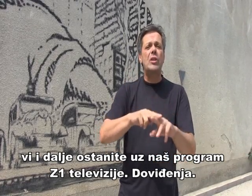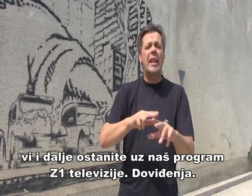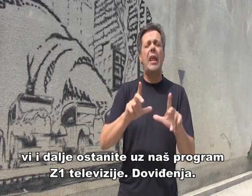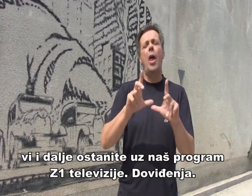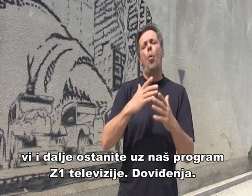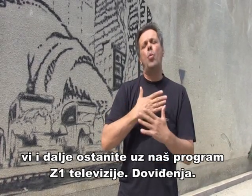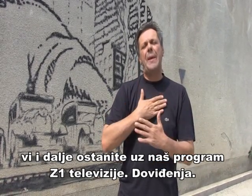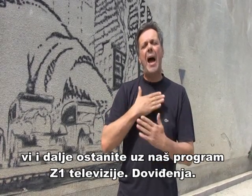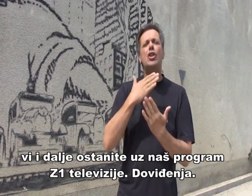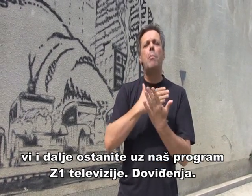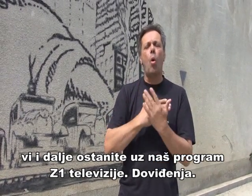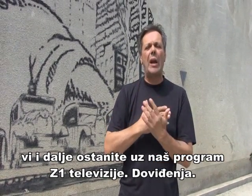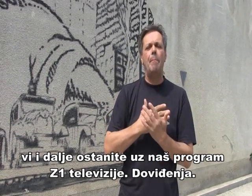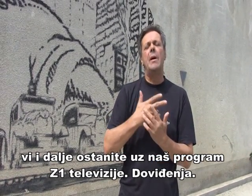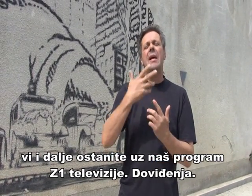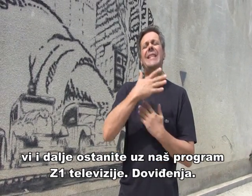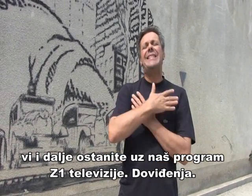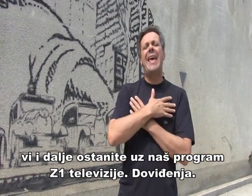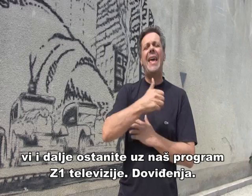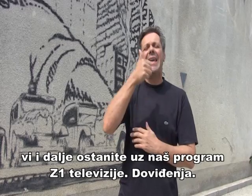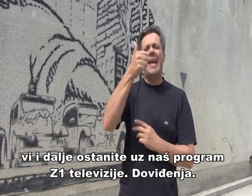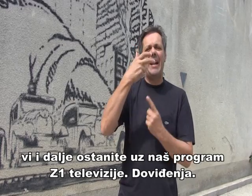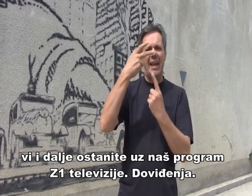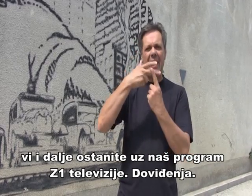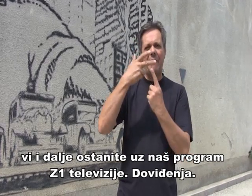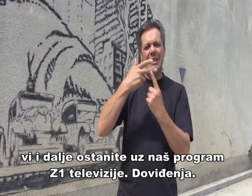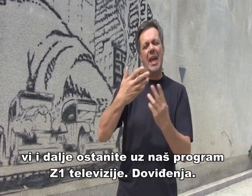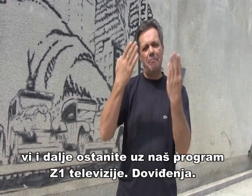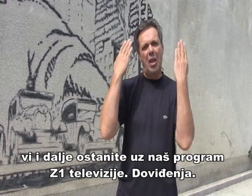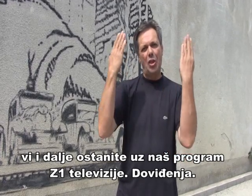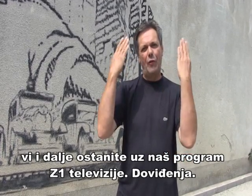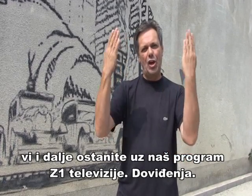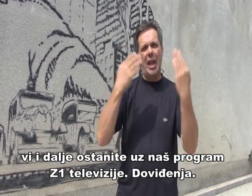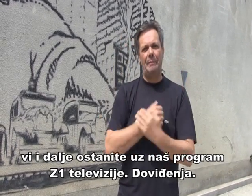ostanete za naš program Z1 televizije. Doviđenja.